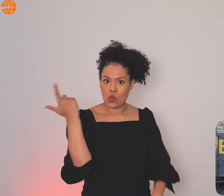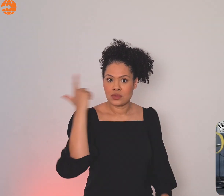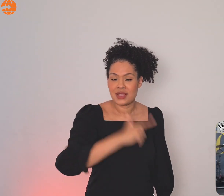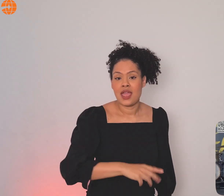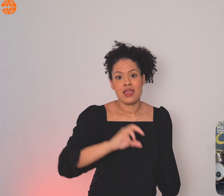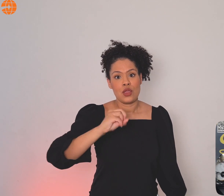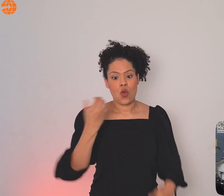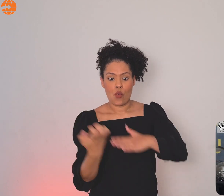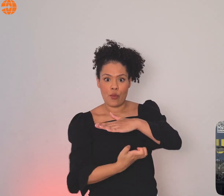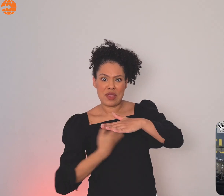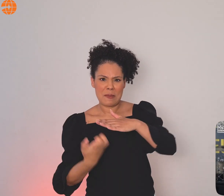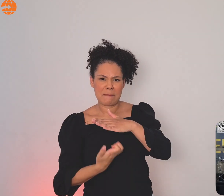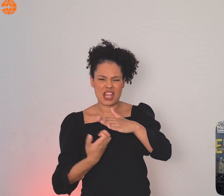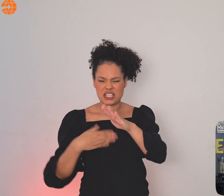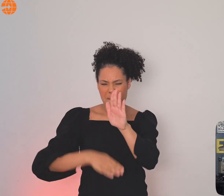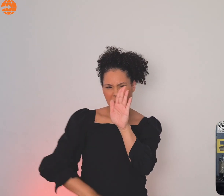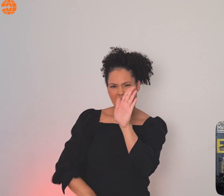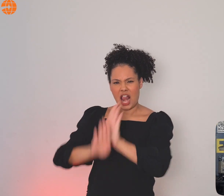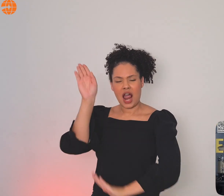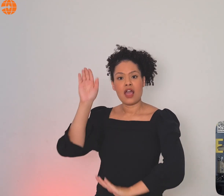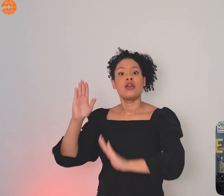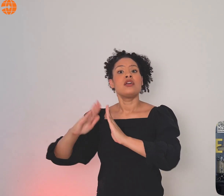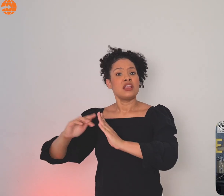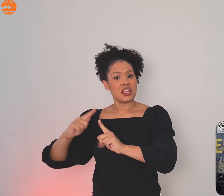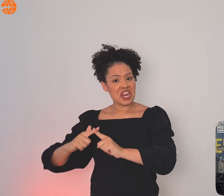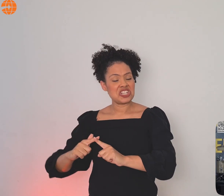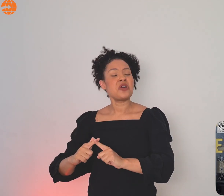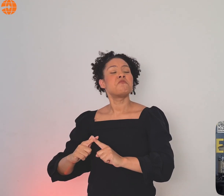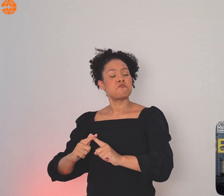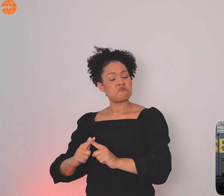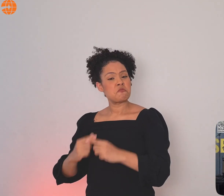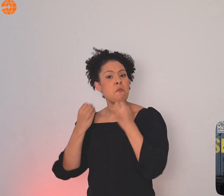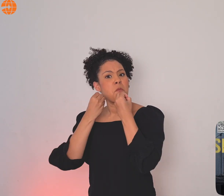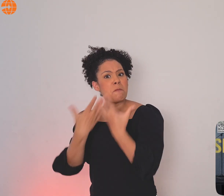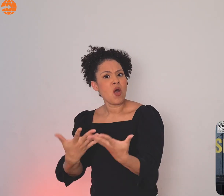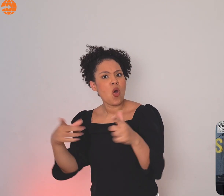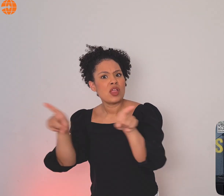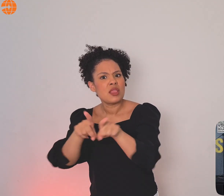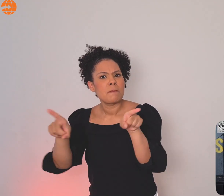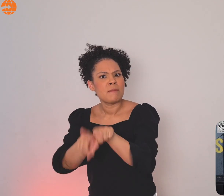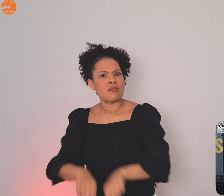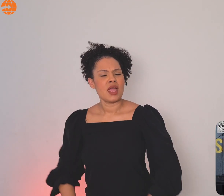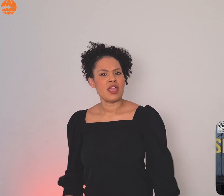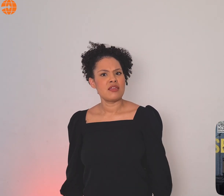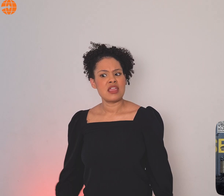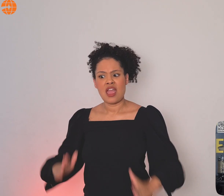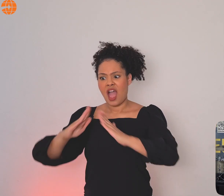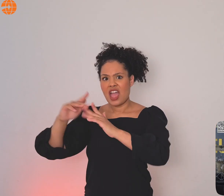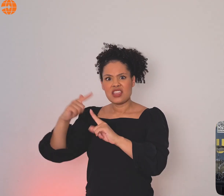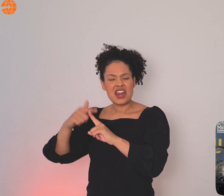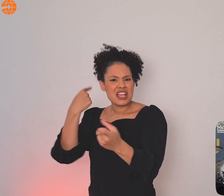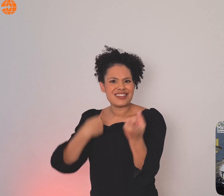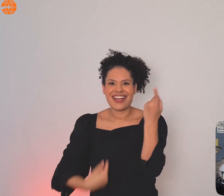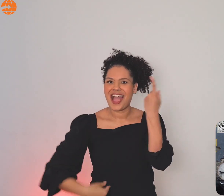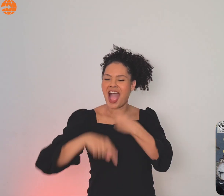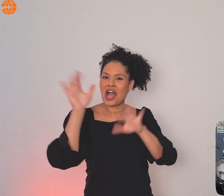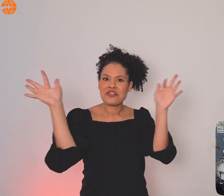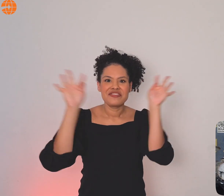bomba, ei, a igreja está bombando, a igreja está arrasando, a igreja